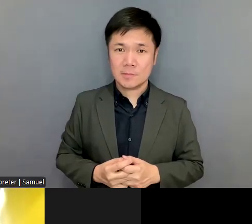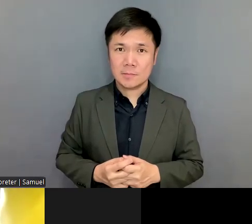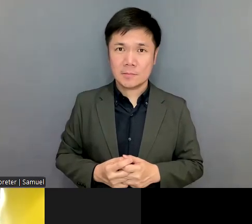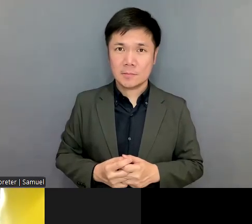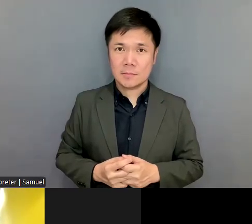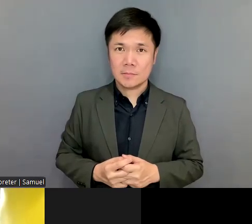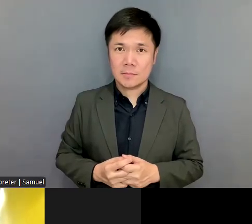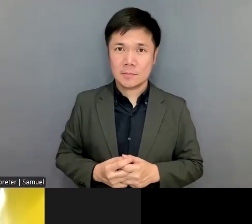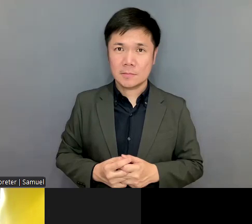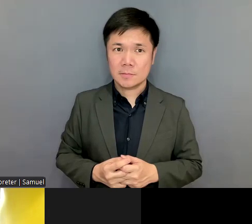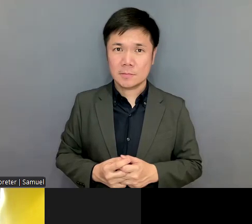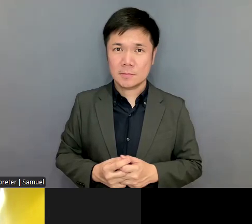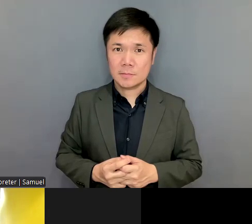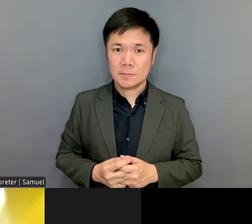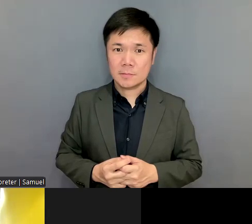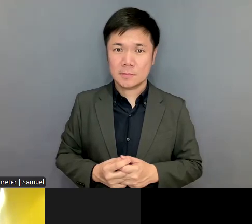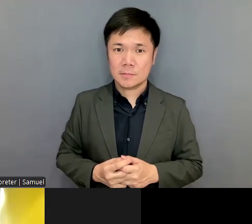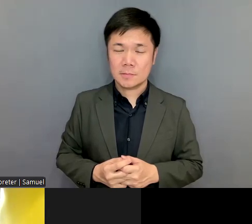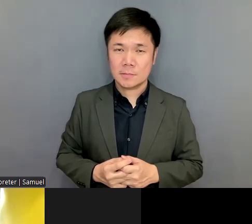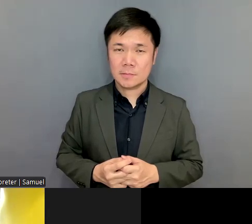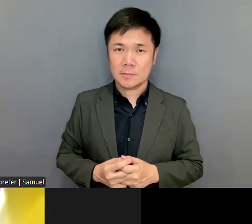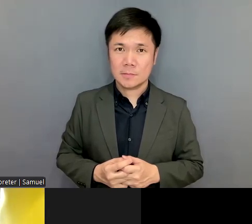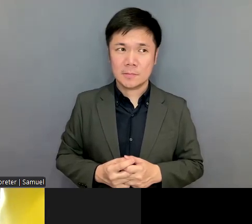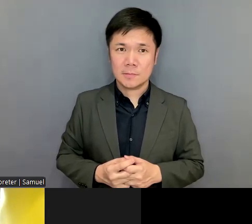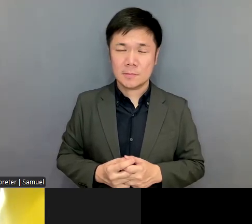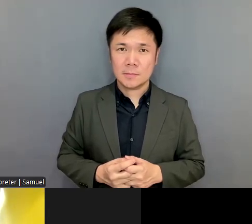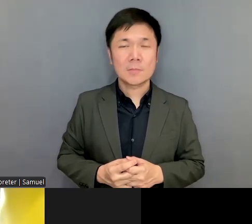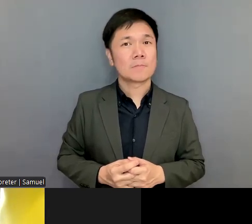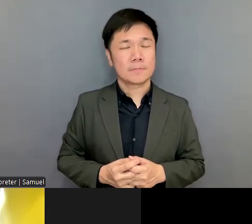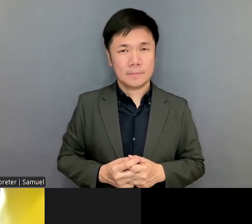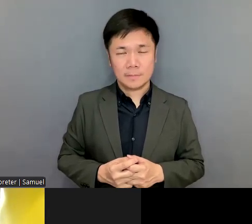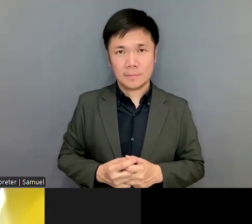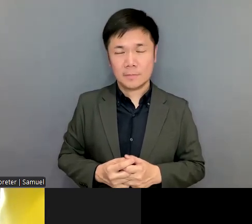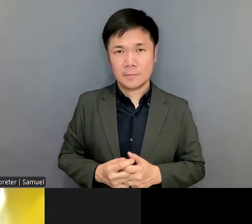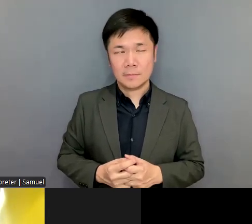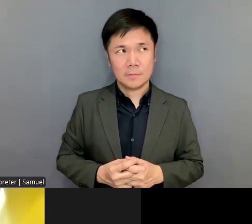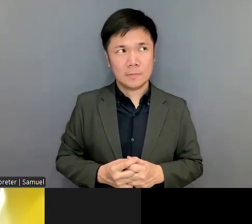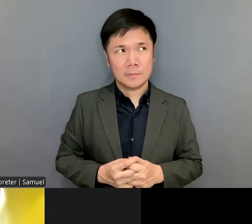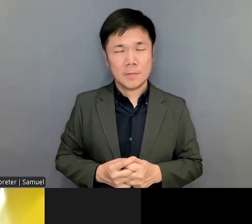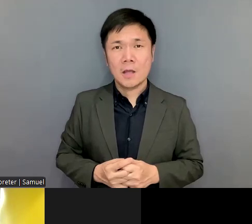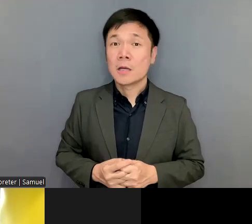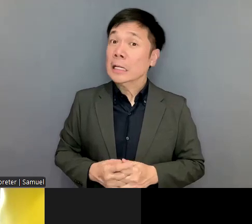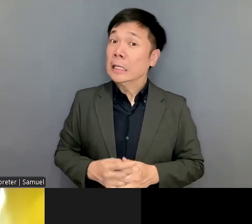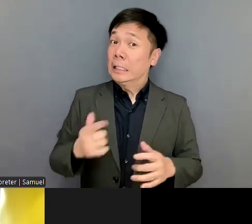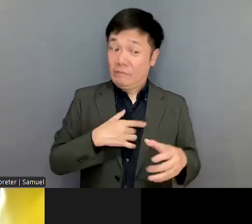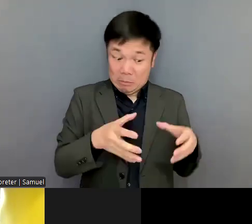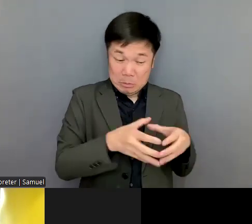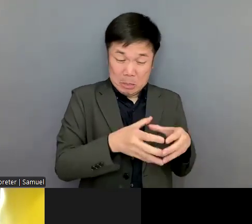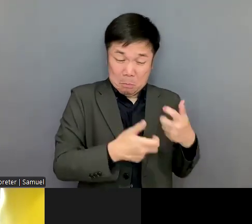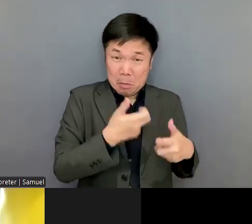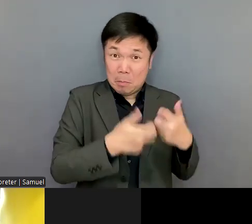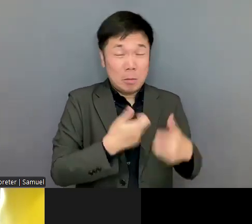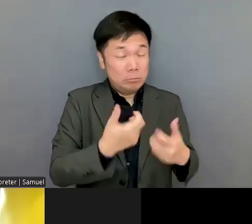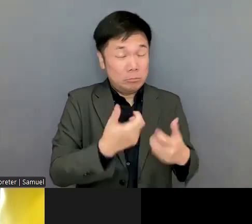justice if we Me parece cannot que también aquí resolve our conflict preservando internally. We continue se to